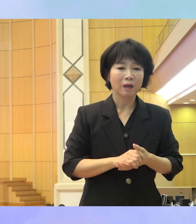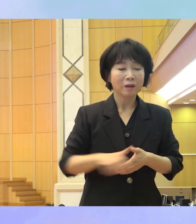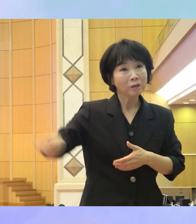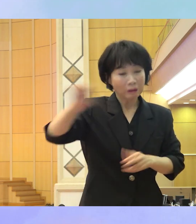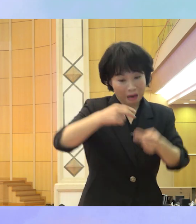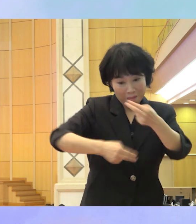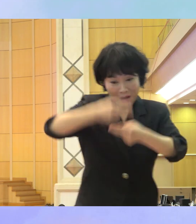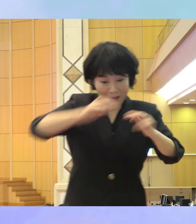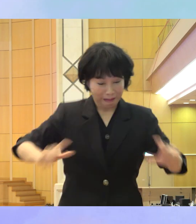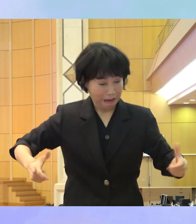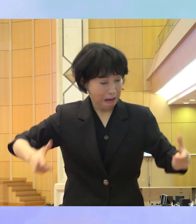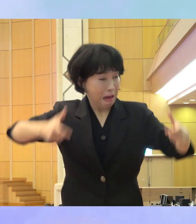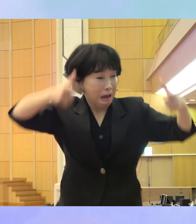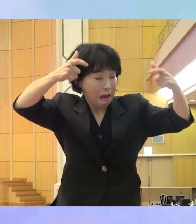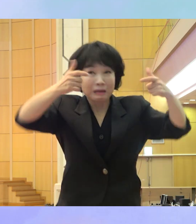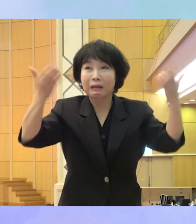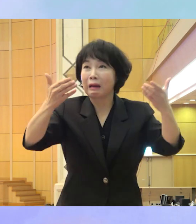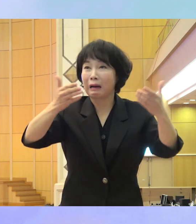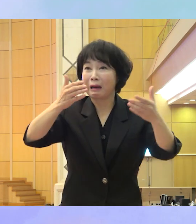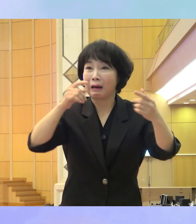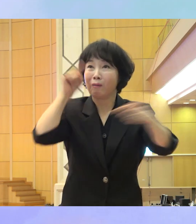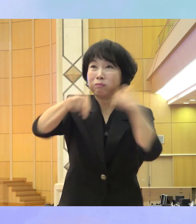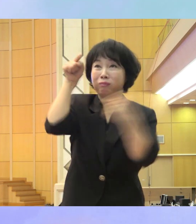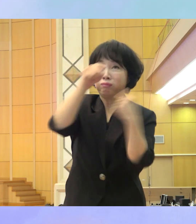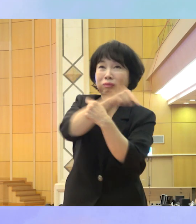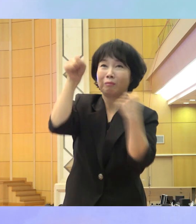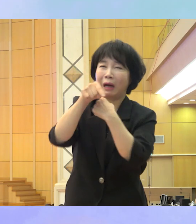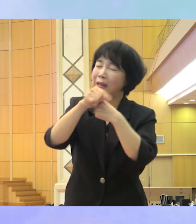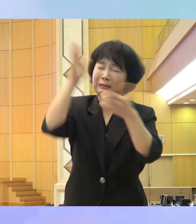중단시키시고 그들이 멸망하는 걸 볼 수가 있습니다.